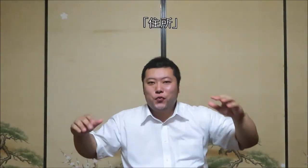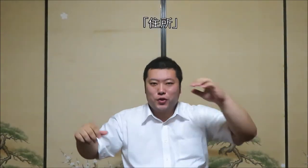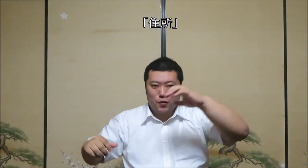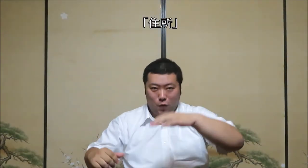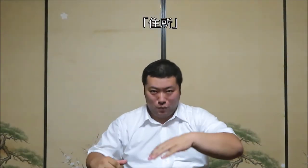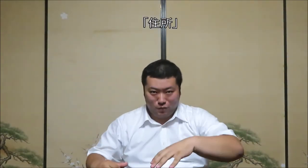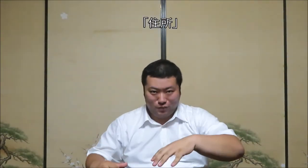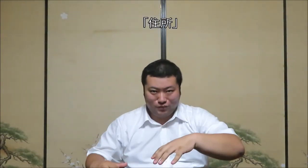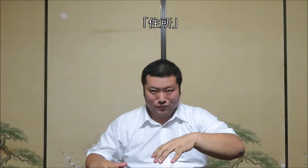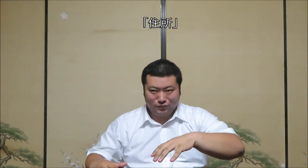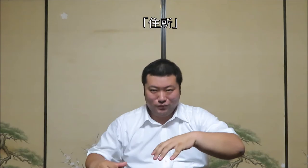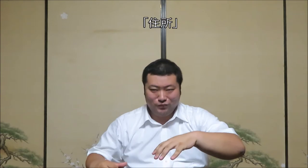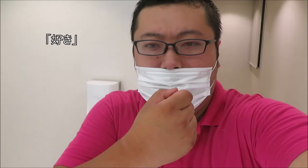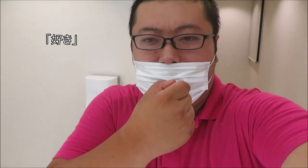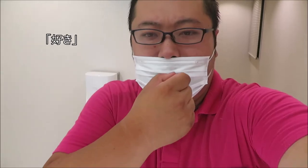住所